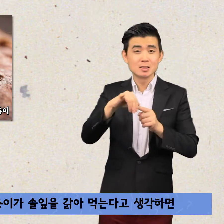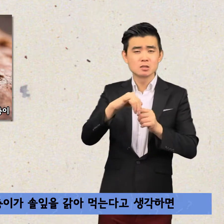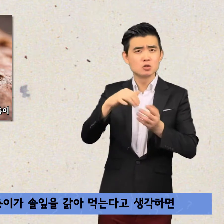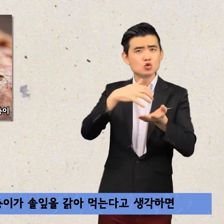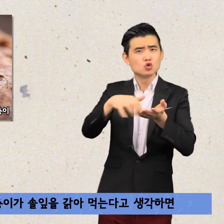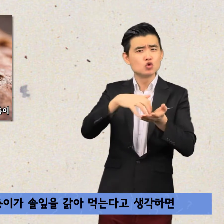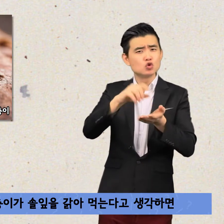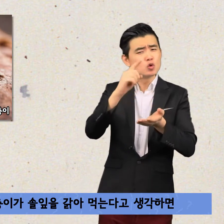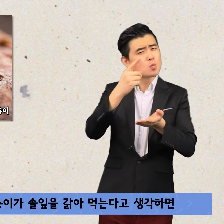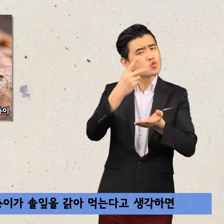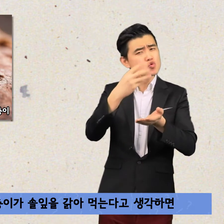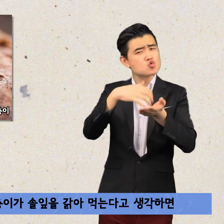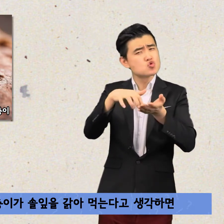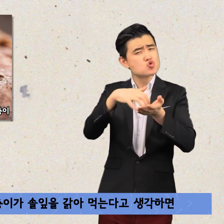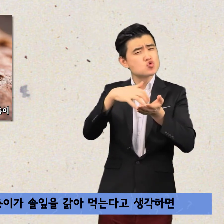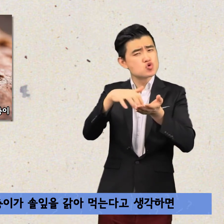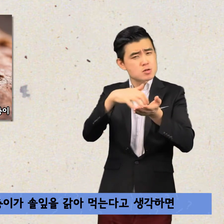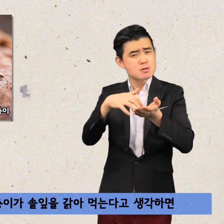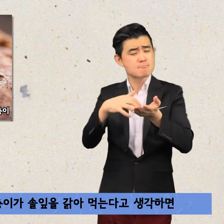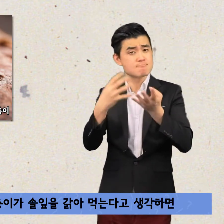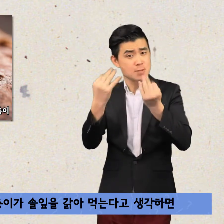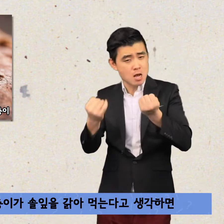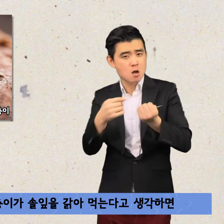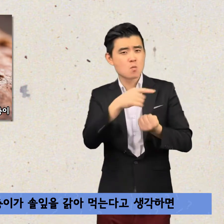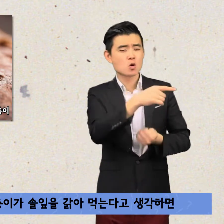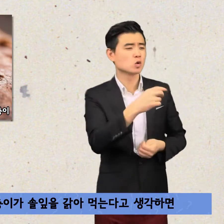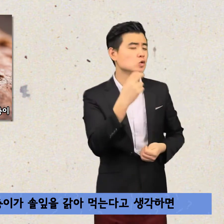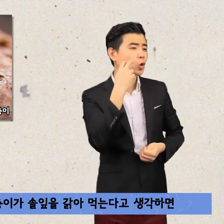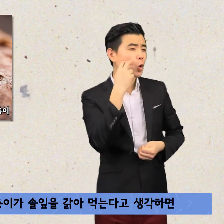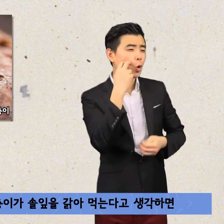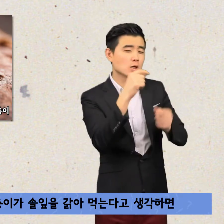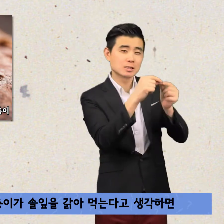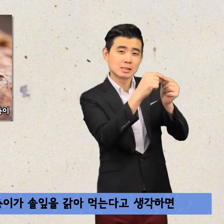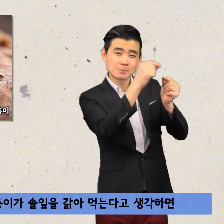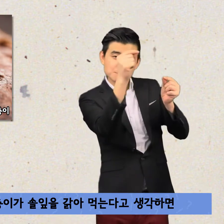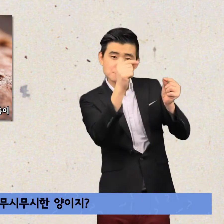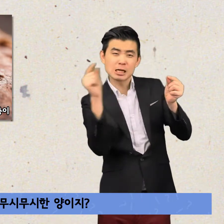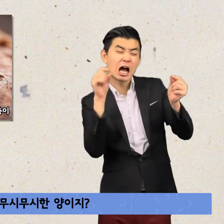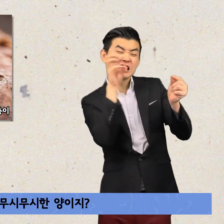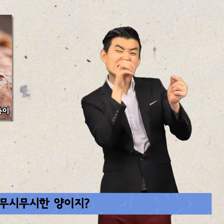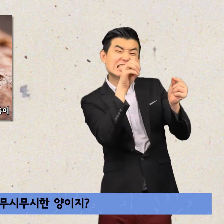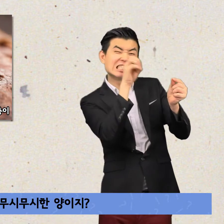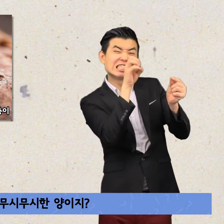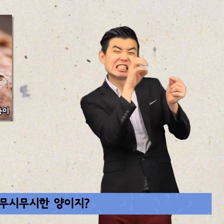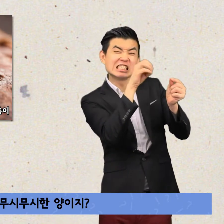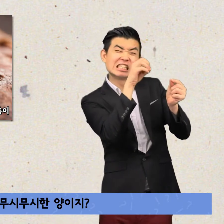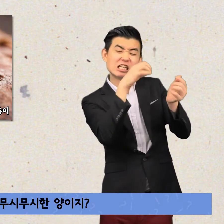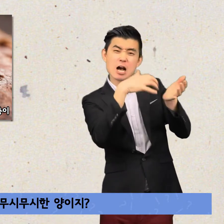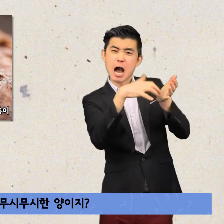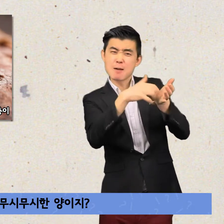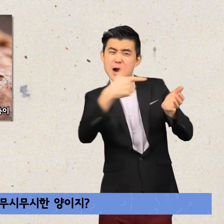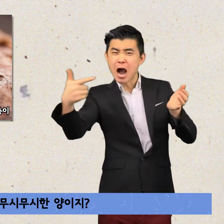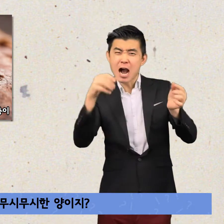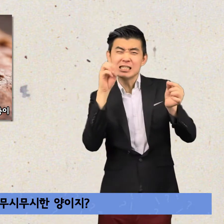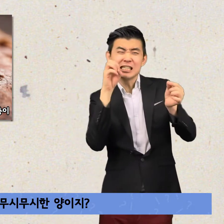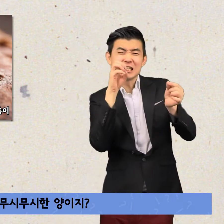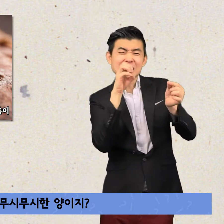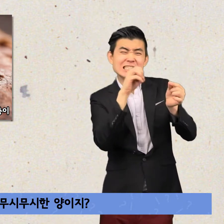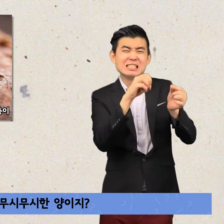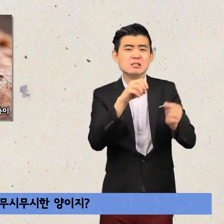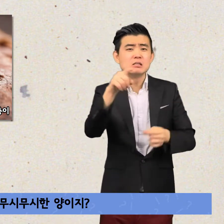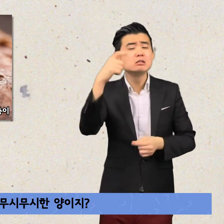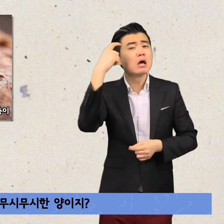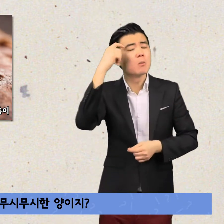이러니 수백 마리의 송충이가 솔잎을 갉아먹는다고 생각하면 정말 무시무시한 양이지?